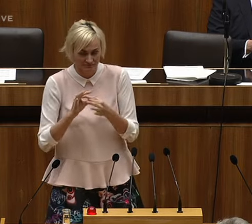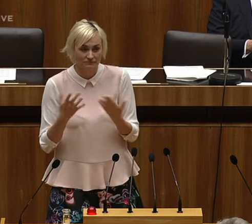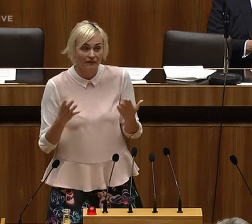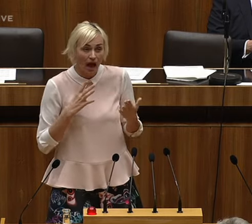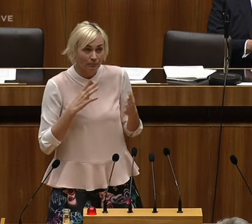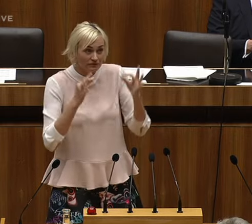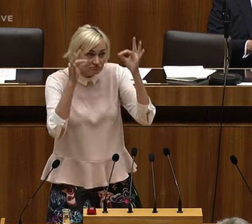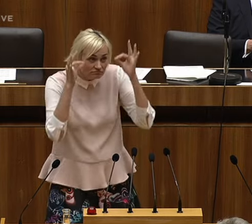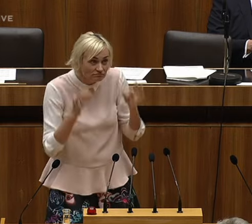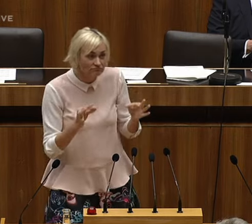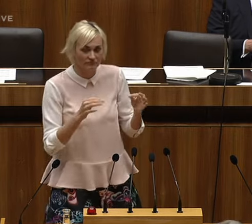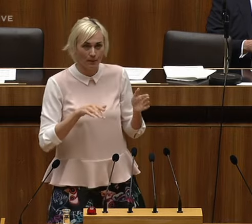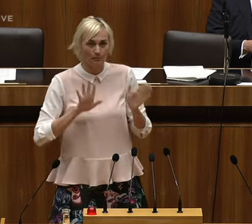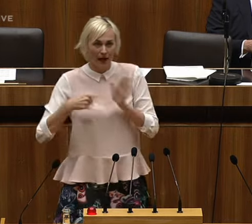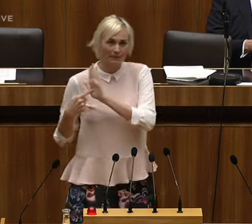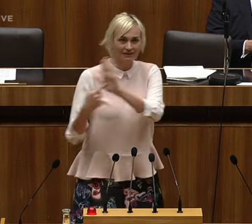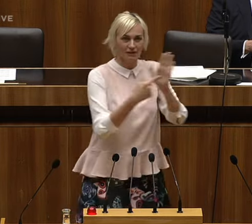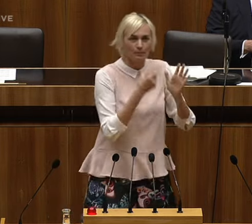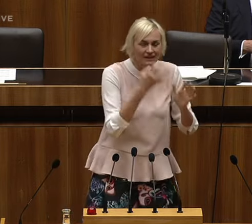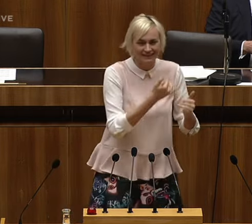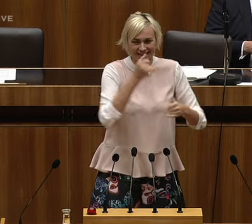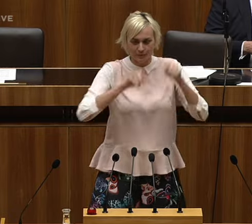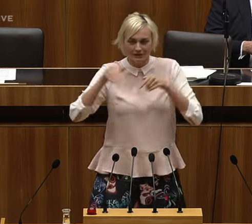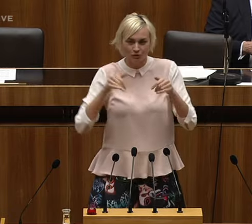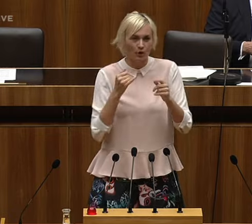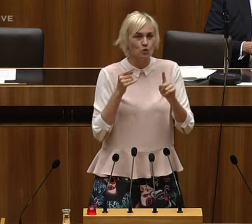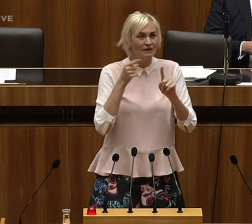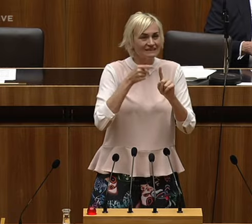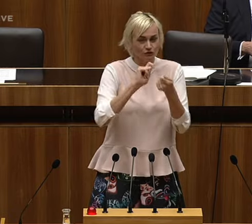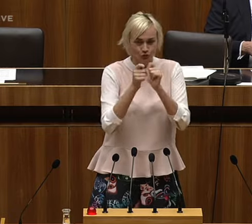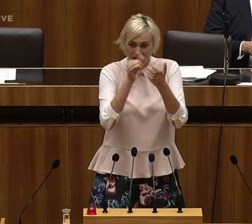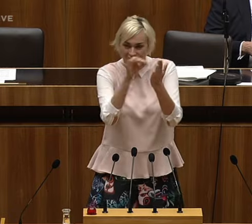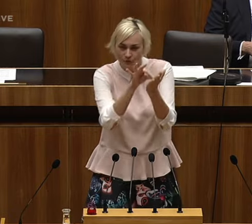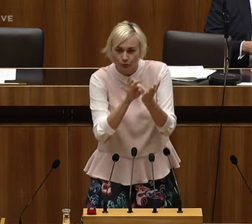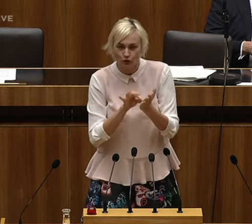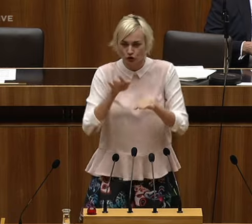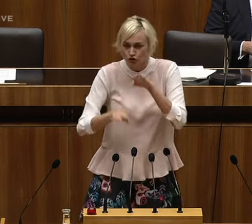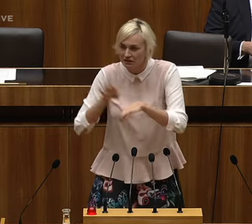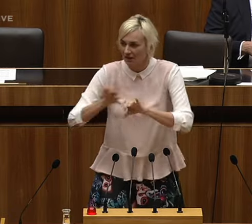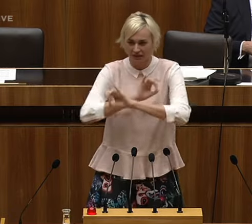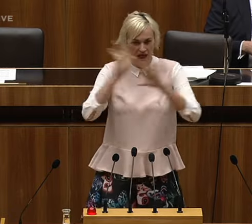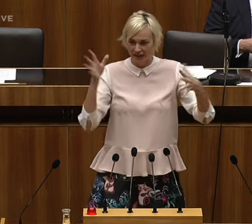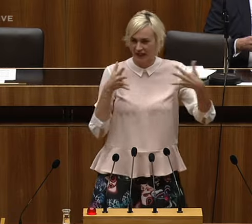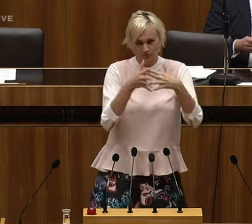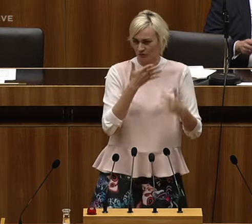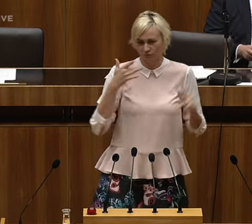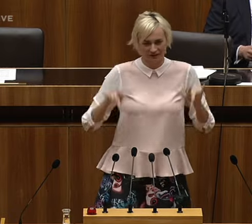Das sind die Ziele der Ministerien. Aber die Berichte von den Ministerien, die Umsetzungen, sind